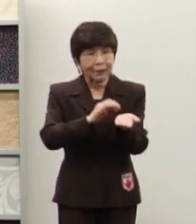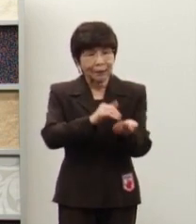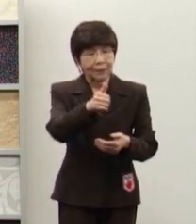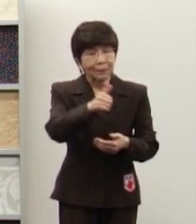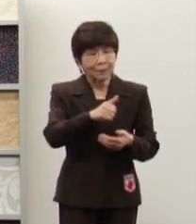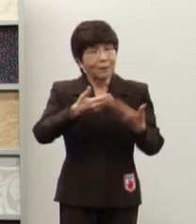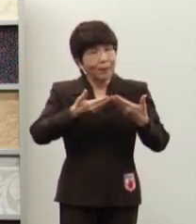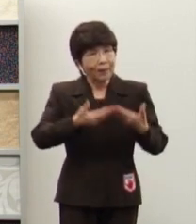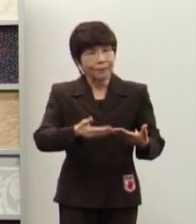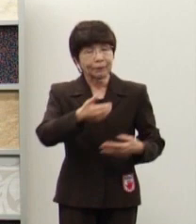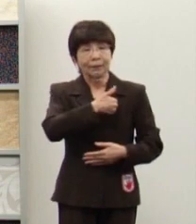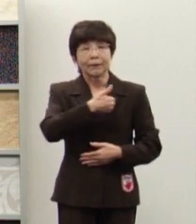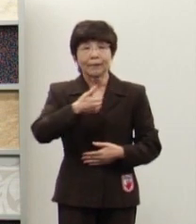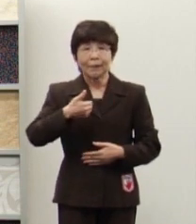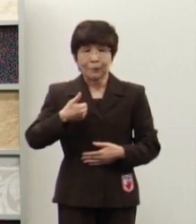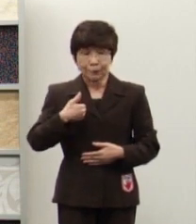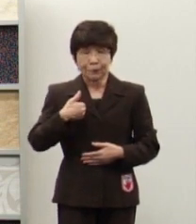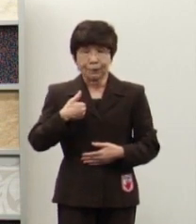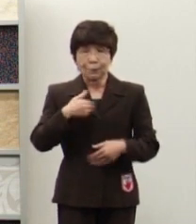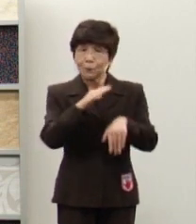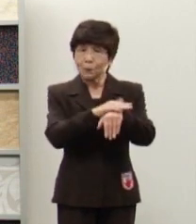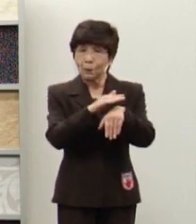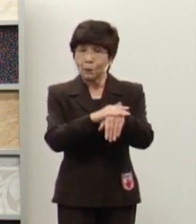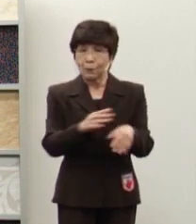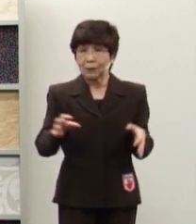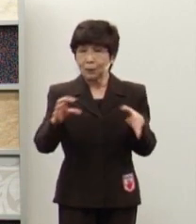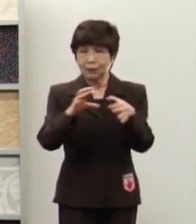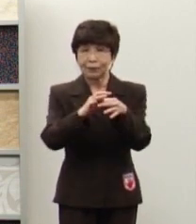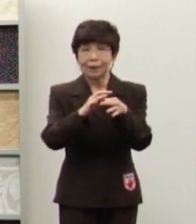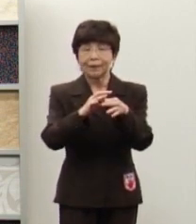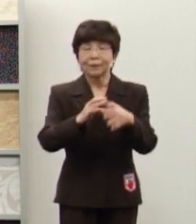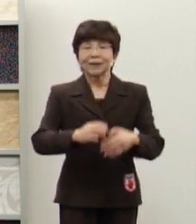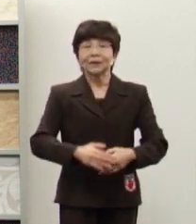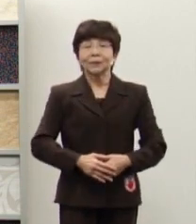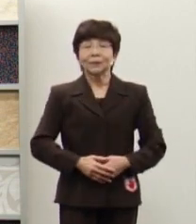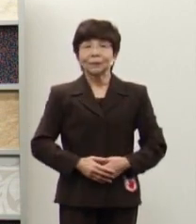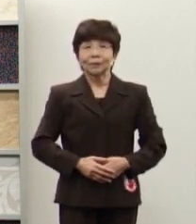の充実につなげてまいります。